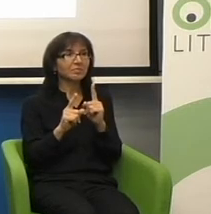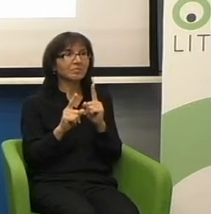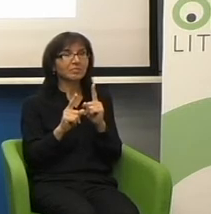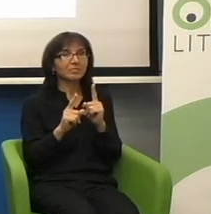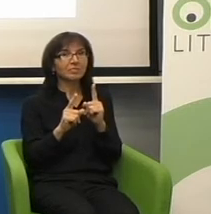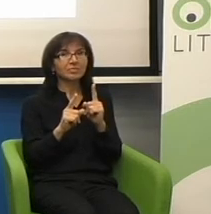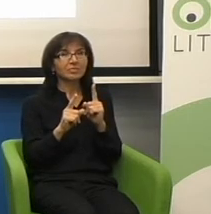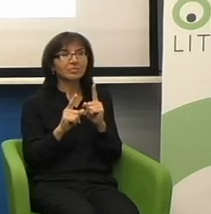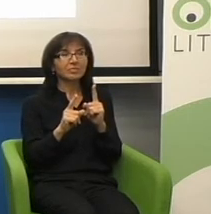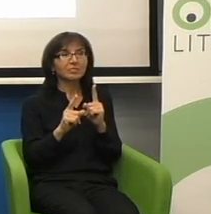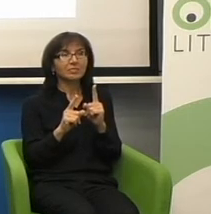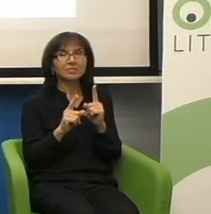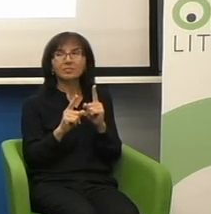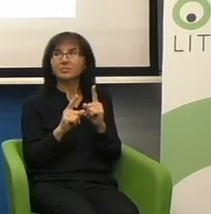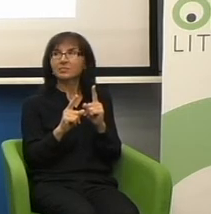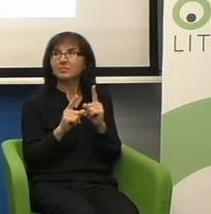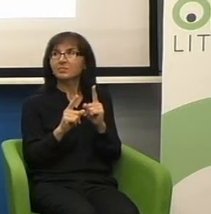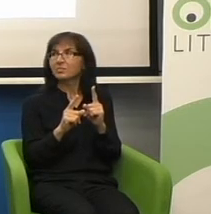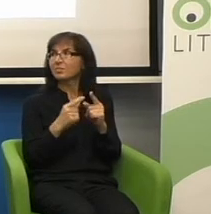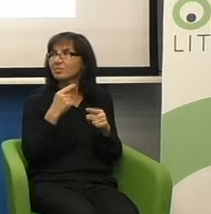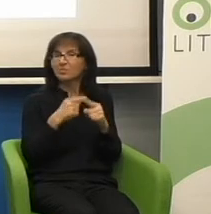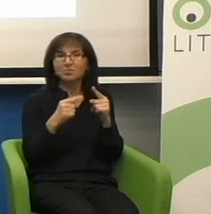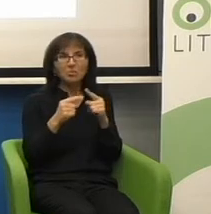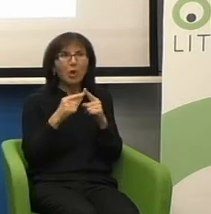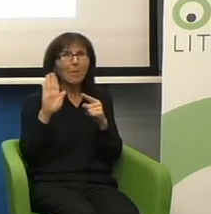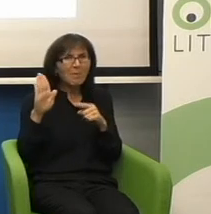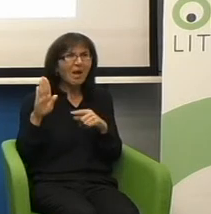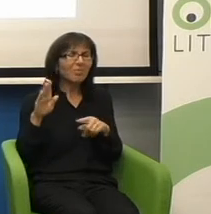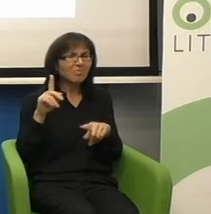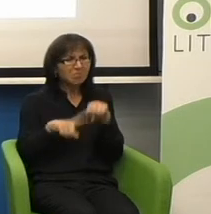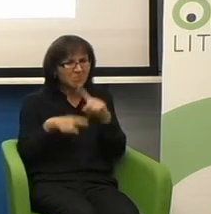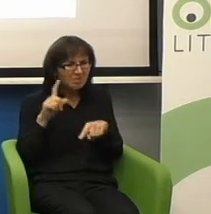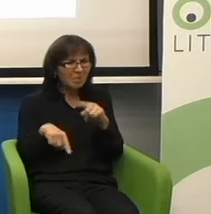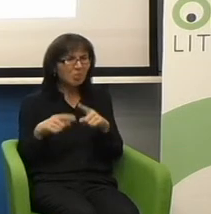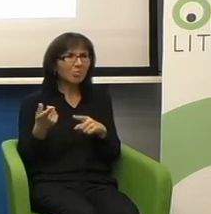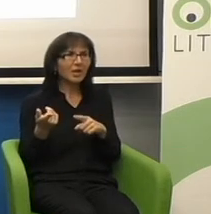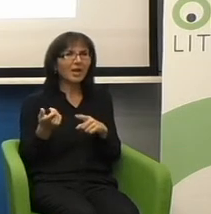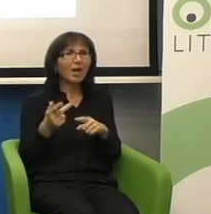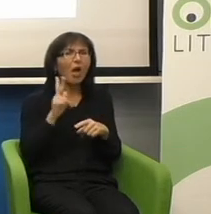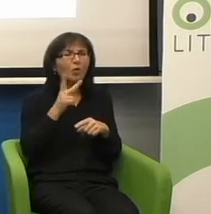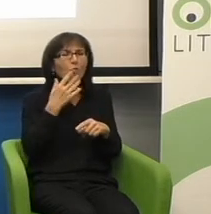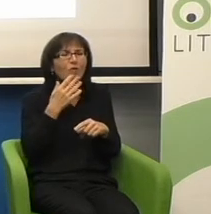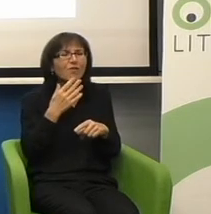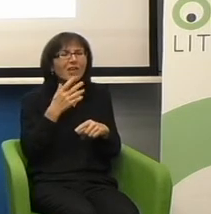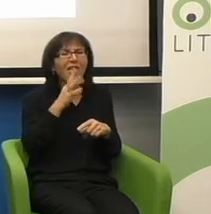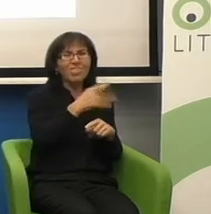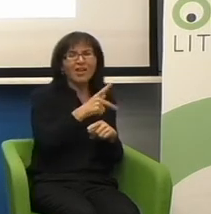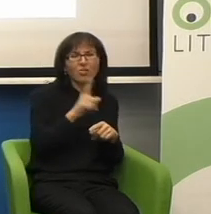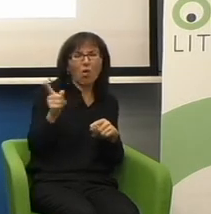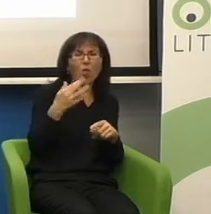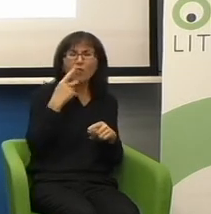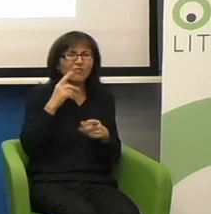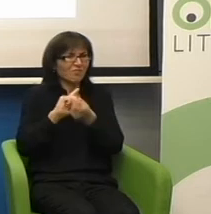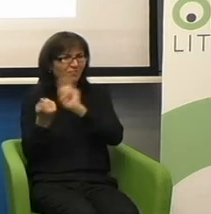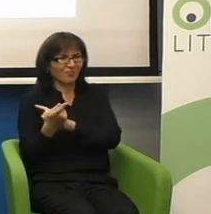Ja się przysłuchuję tej rozmowie i ja tak trochę mam to w naturze, że gdy ktoś mówi tak, to ja mówię nie. Jeżeli ktoś